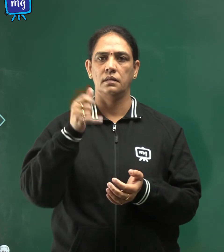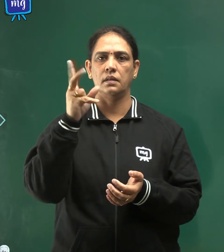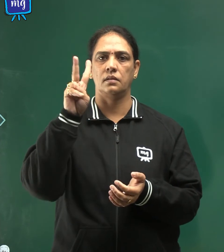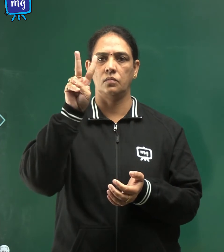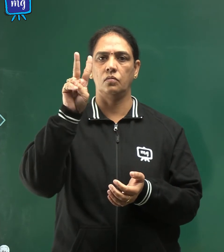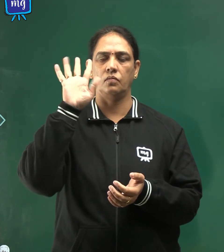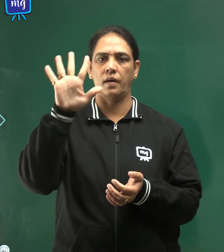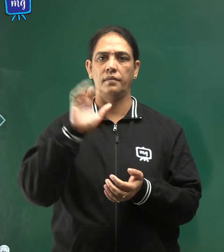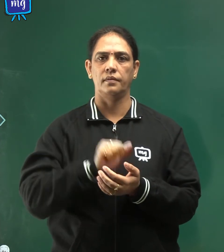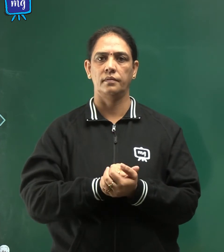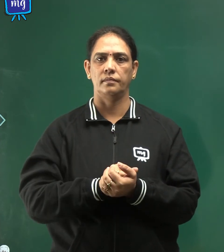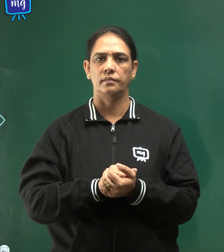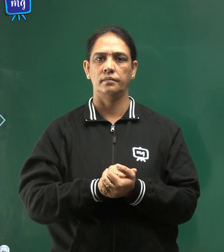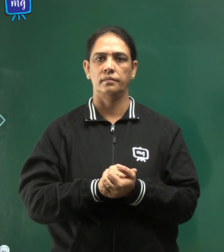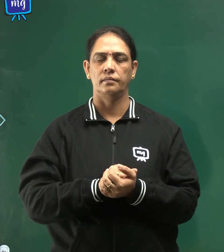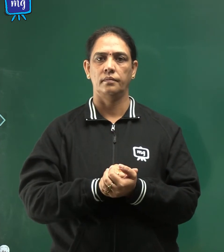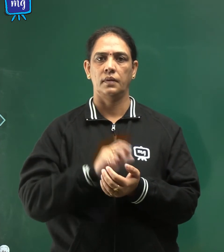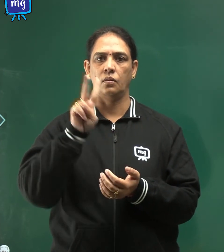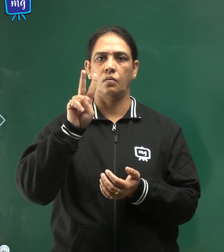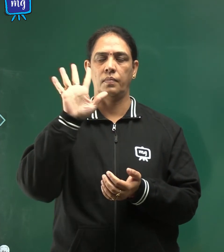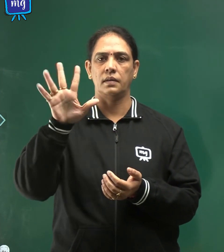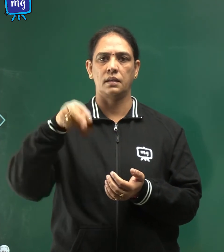625। 25 का वर्ग